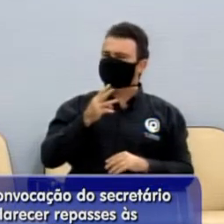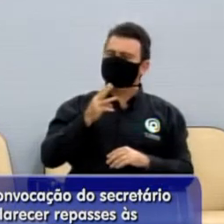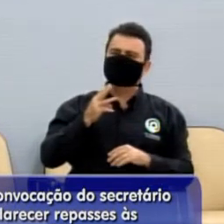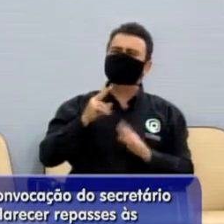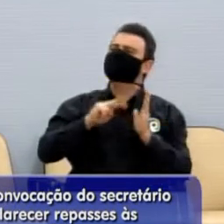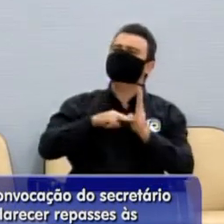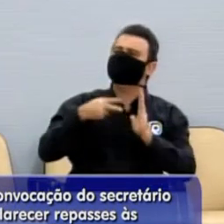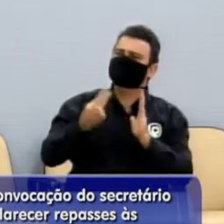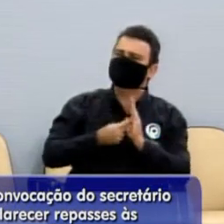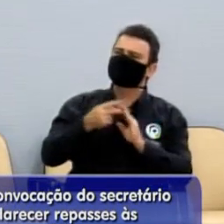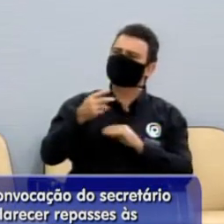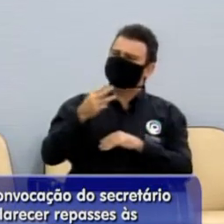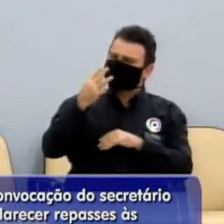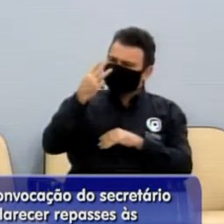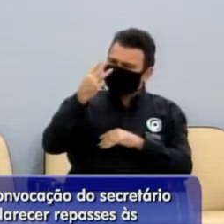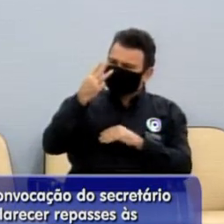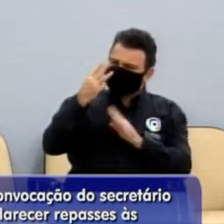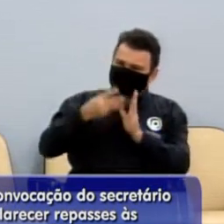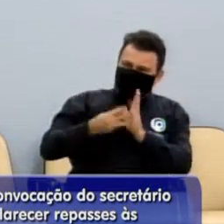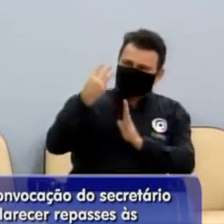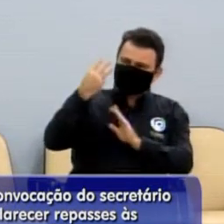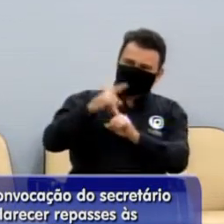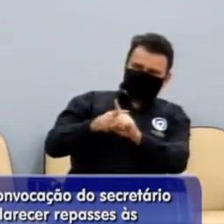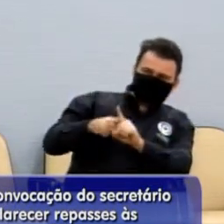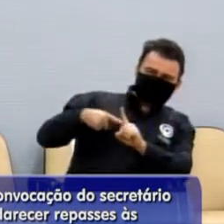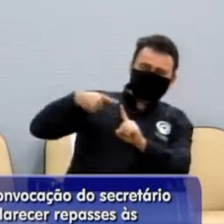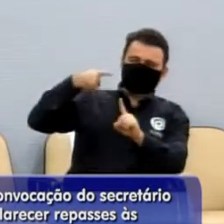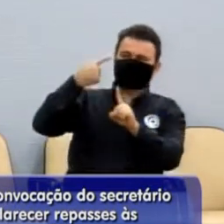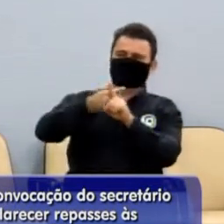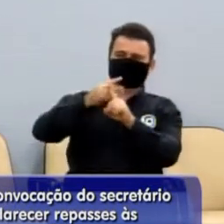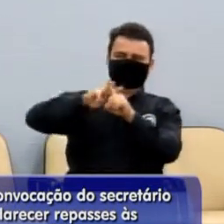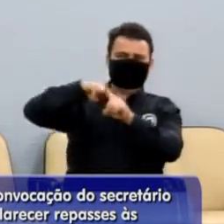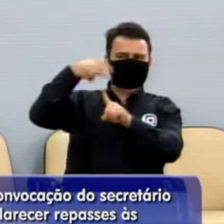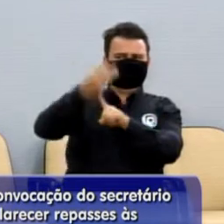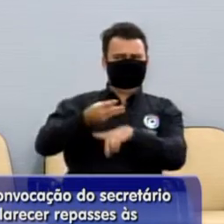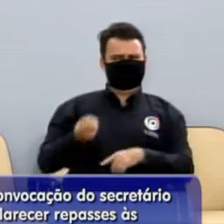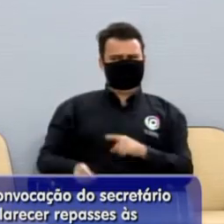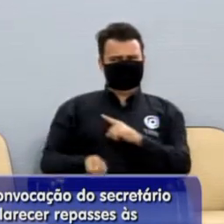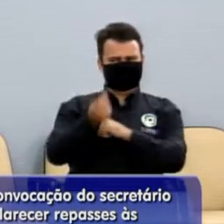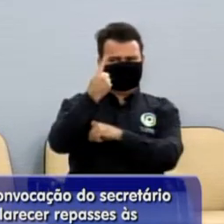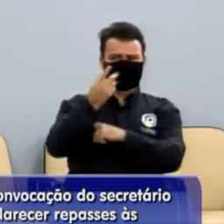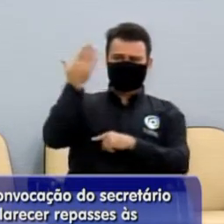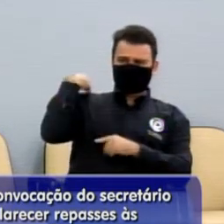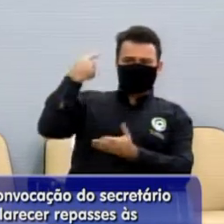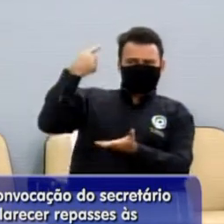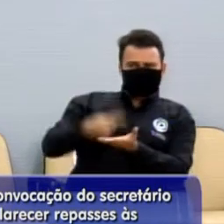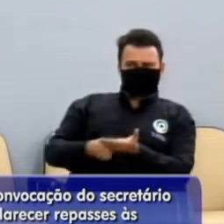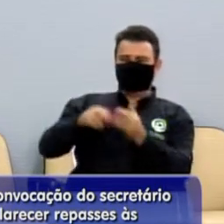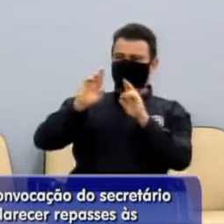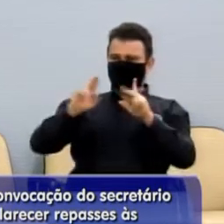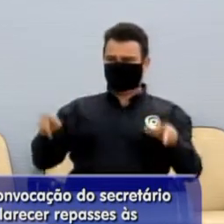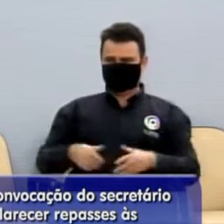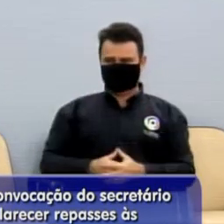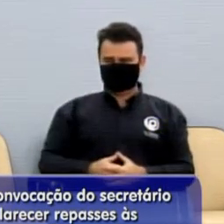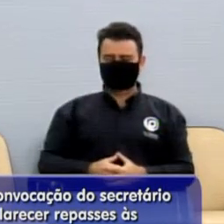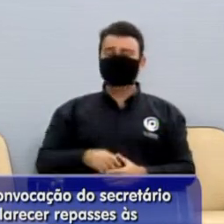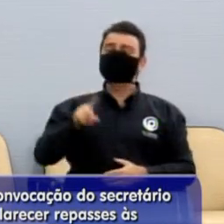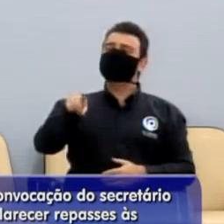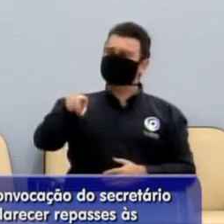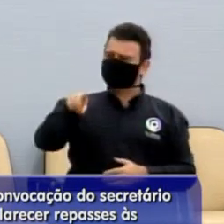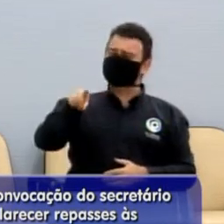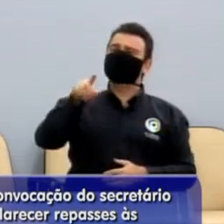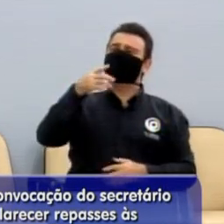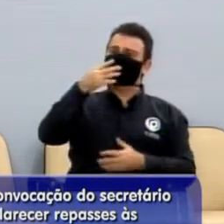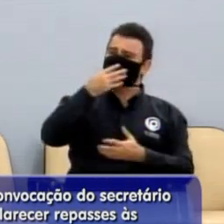que o subsídio planejado. O que é muito estranho é que por diversas vezes o Amaury esteve na